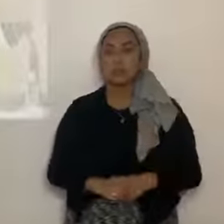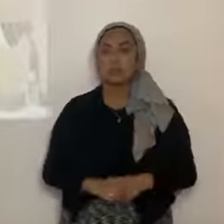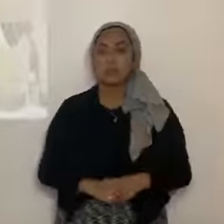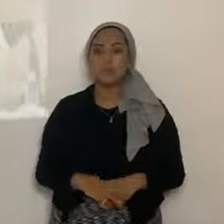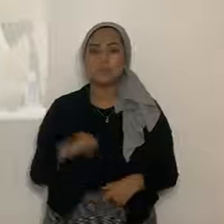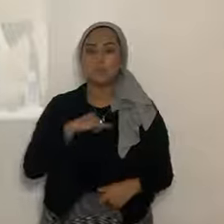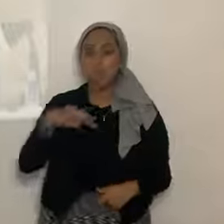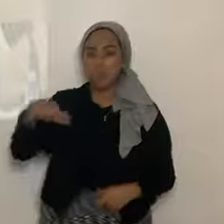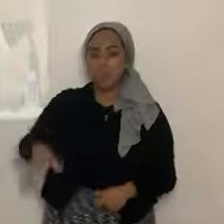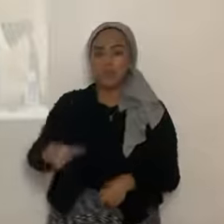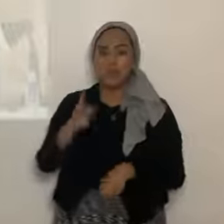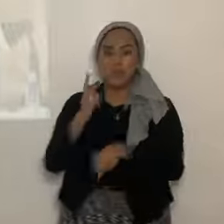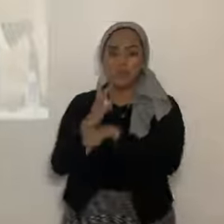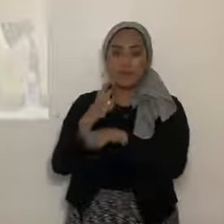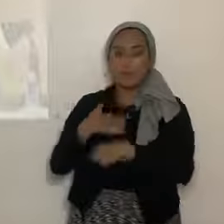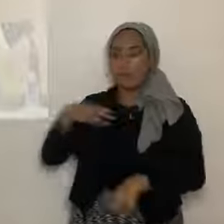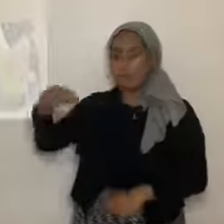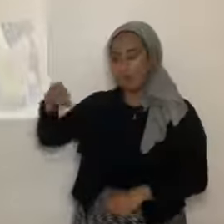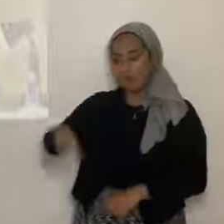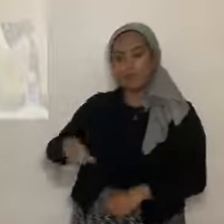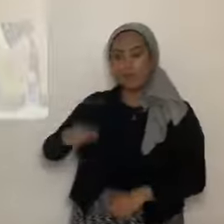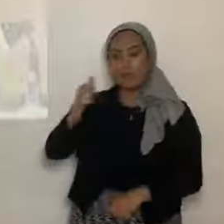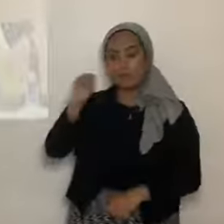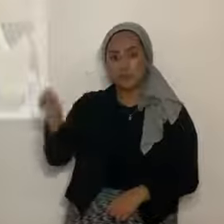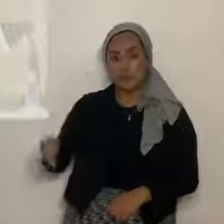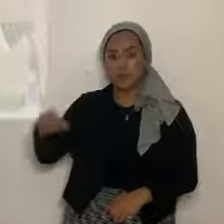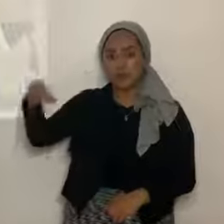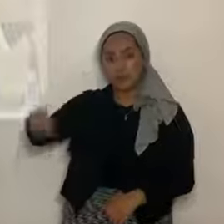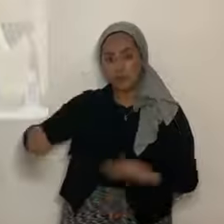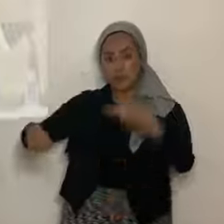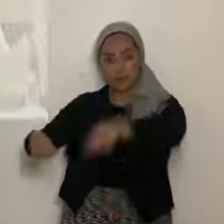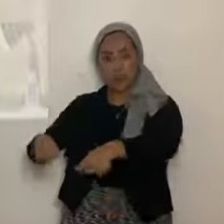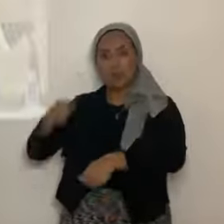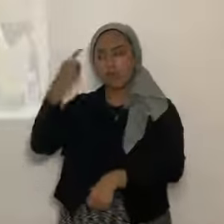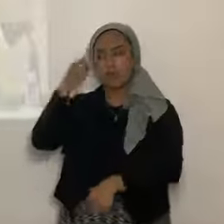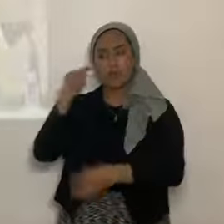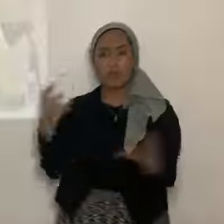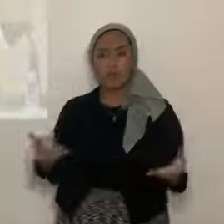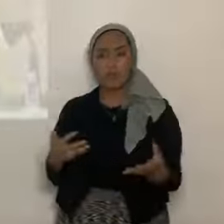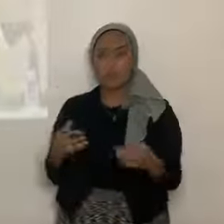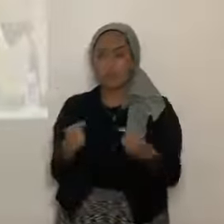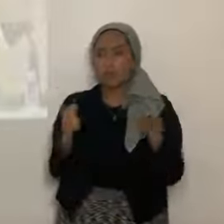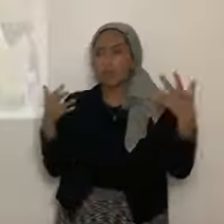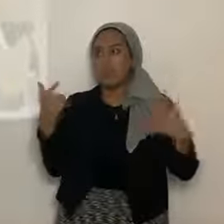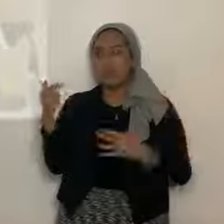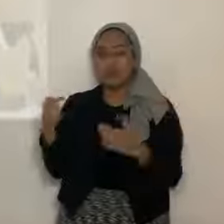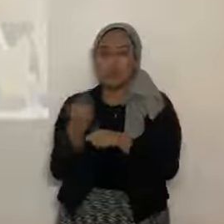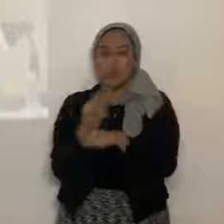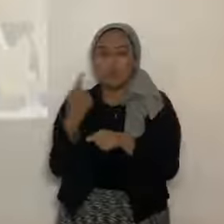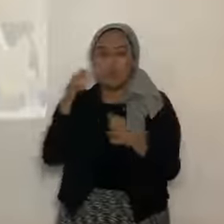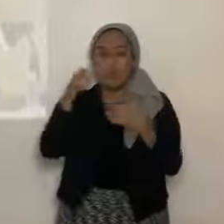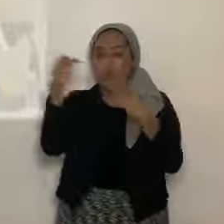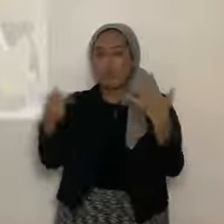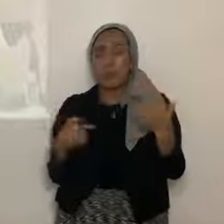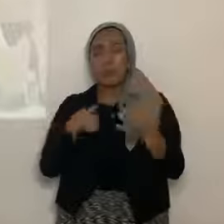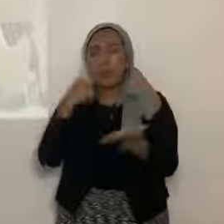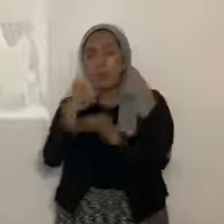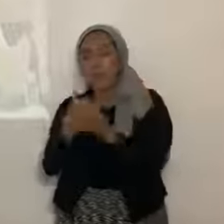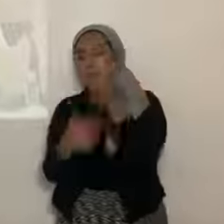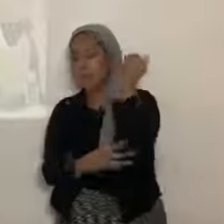diezmo y ofrendo, ¿sí? Entonces, ¿y eso para qué? Para mil cosas, para muchas cosas. Ayudar a los pobres, hacer